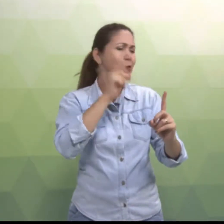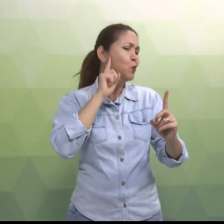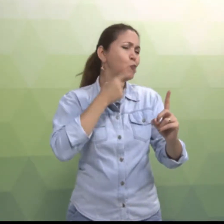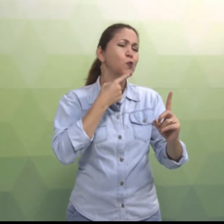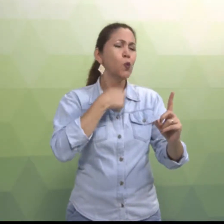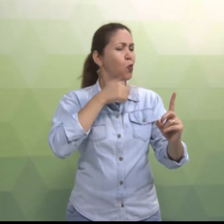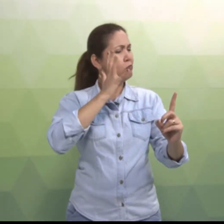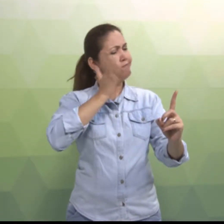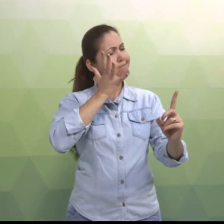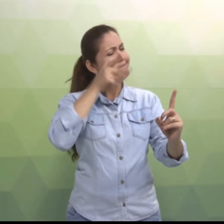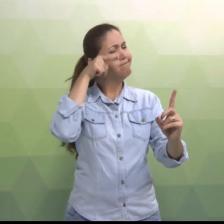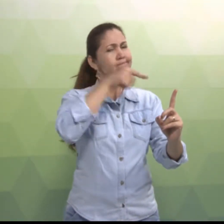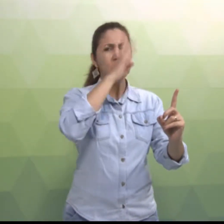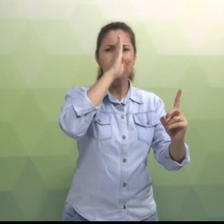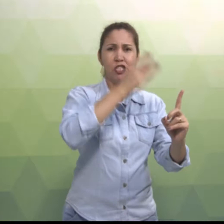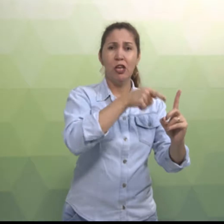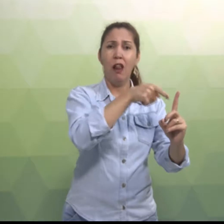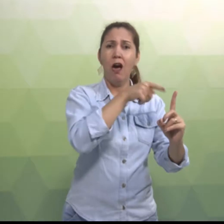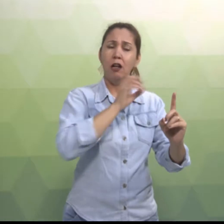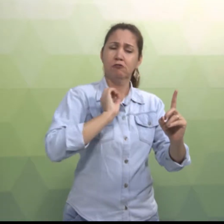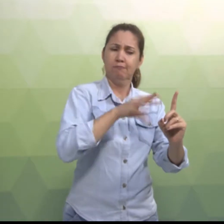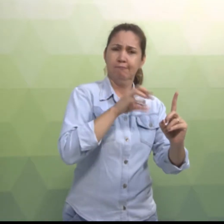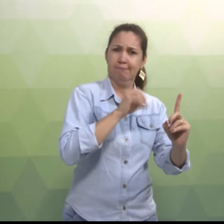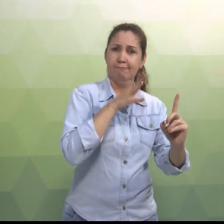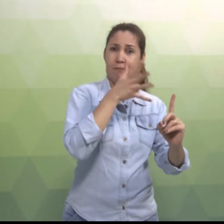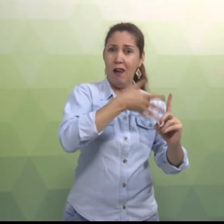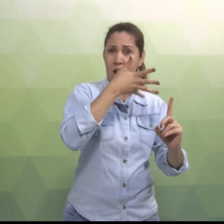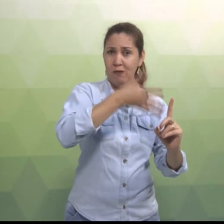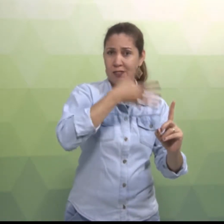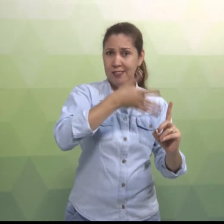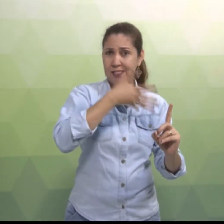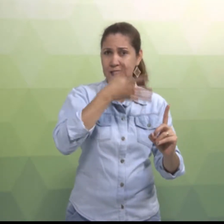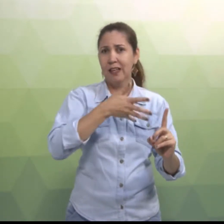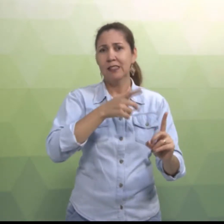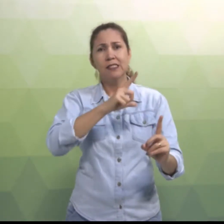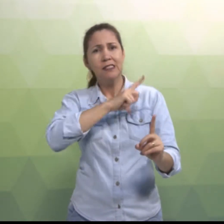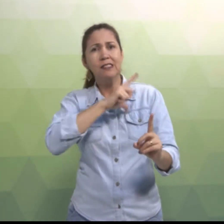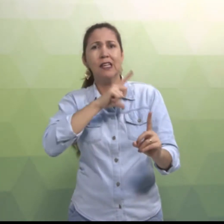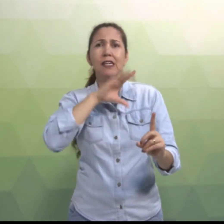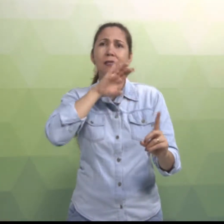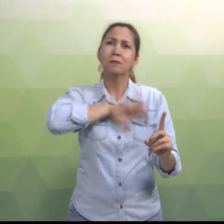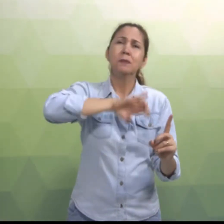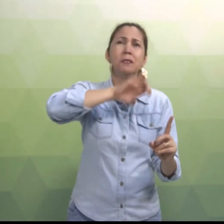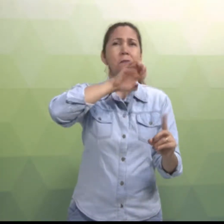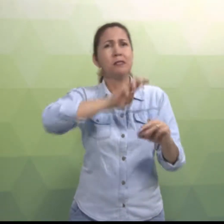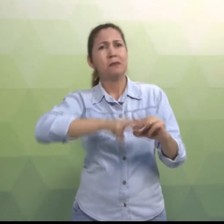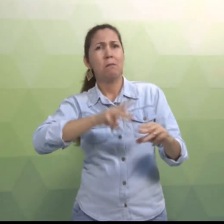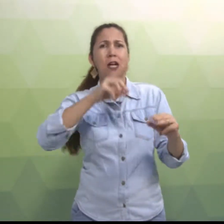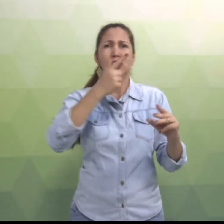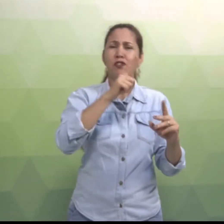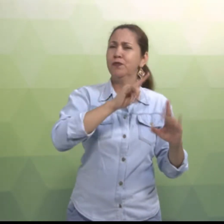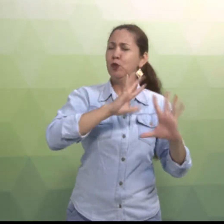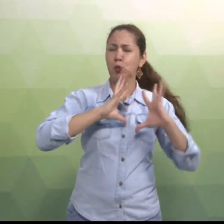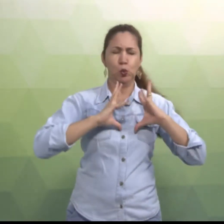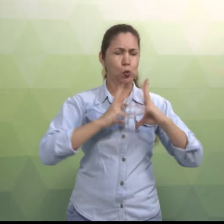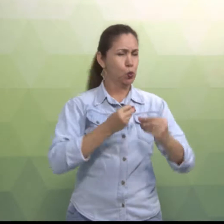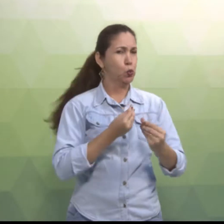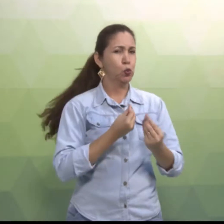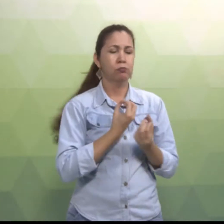de sinais. O acesso ao surdo é pela língua de sinais. O ensino se dá pela língua de sinais. Ensina-se português,